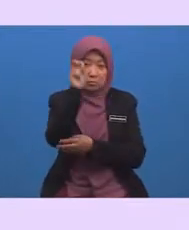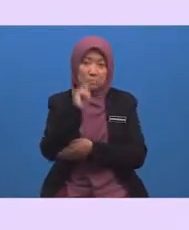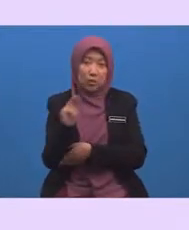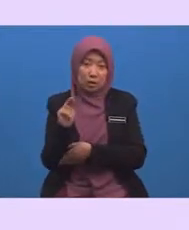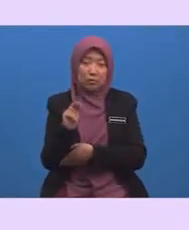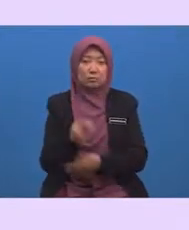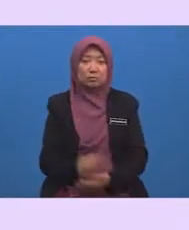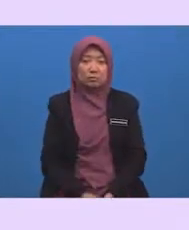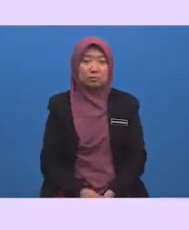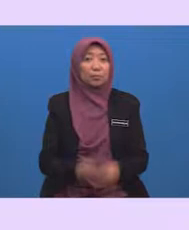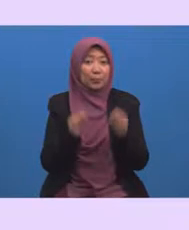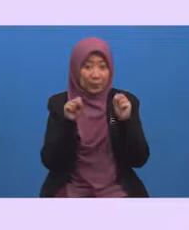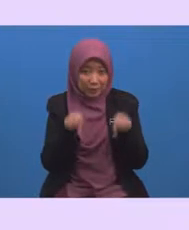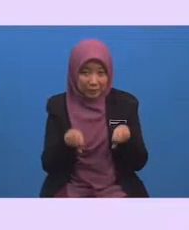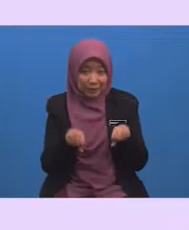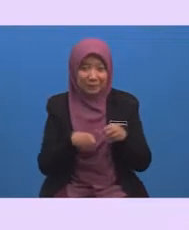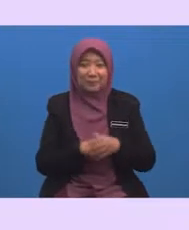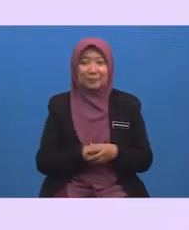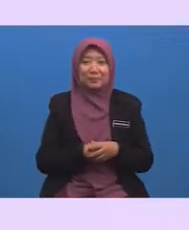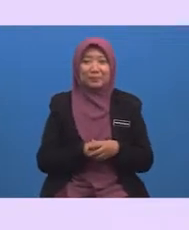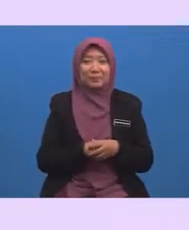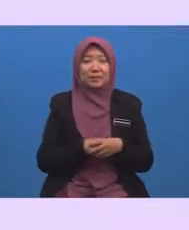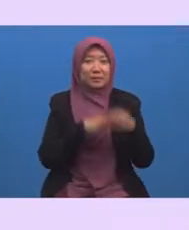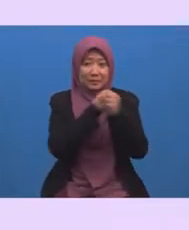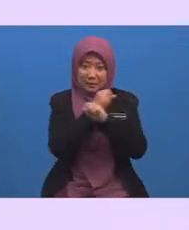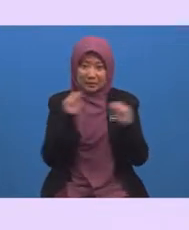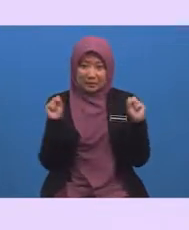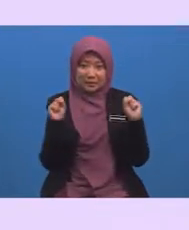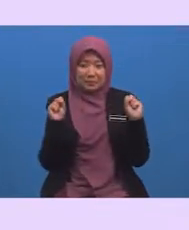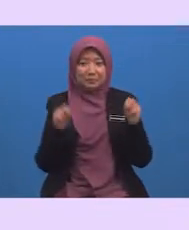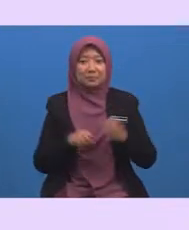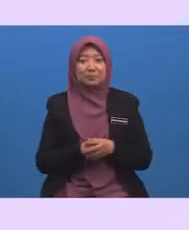Ustazah. Boleh? Murid-murid sudah bersedia?